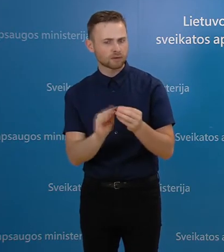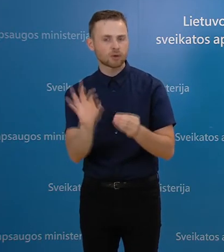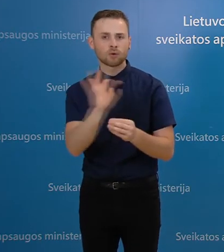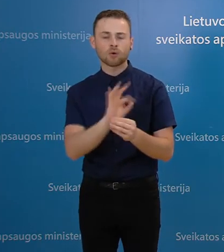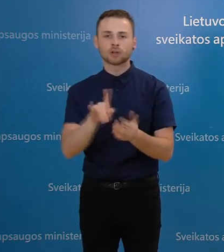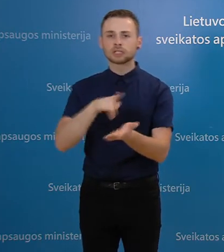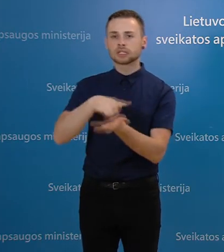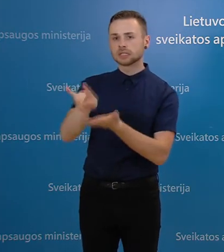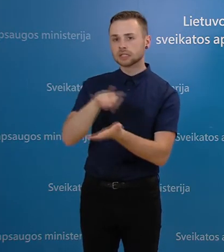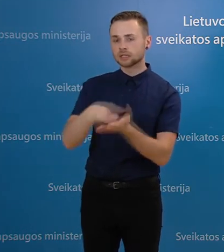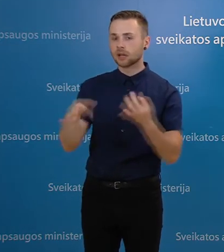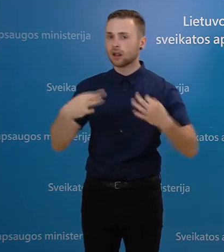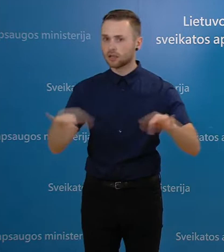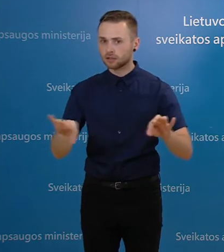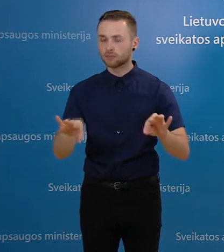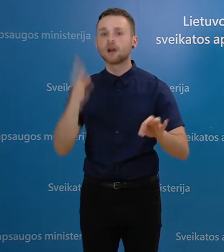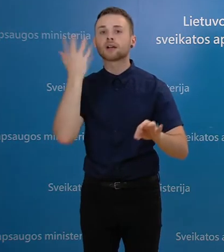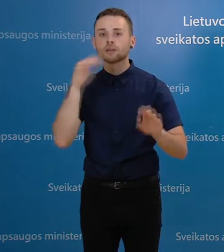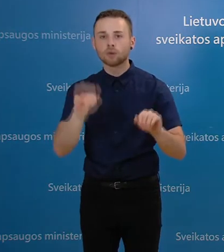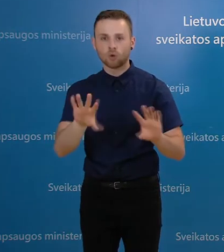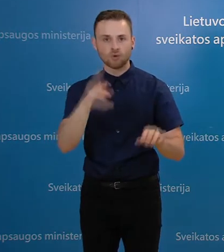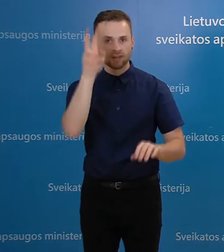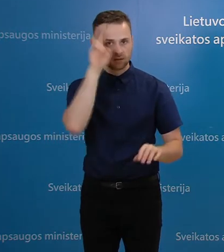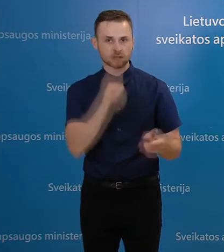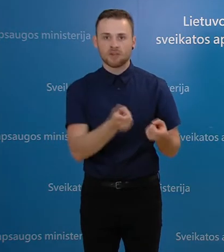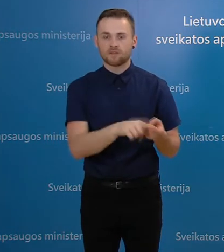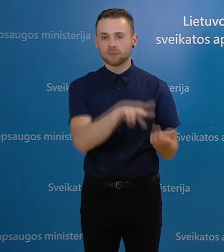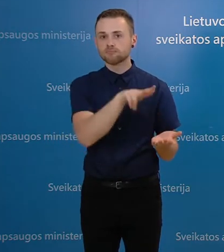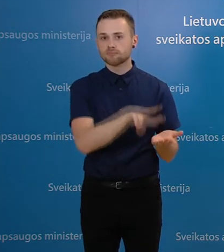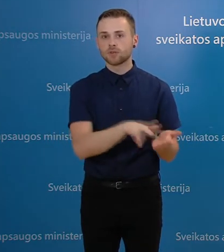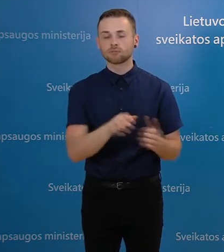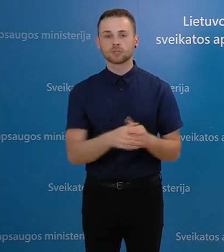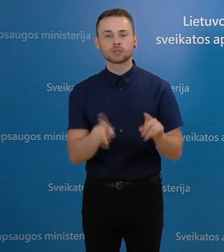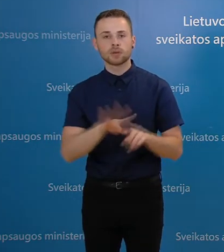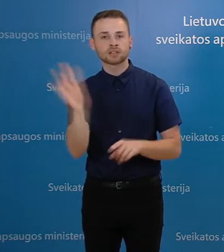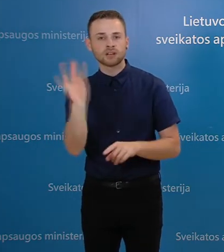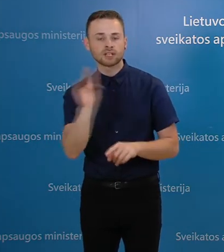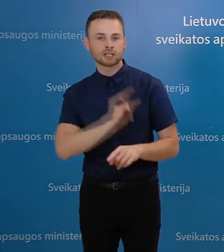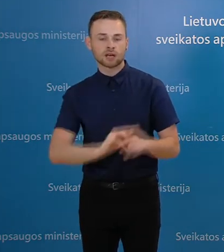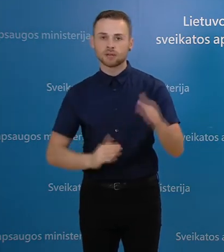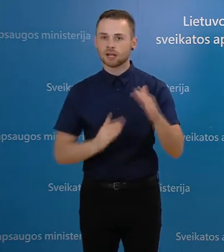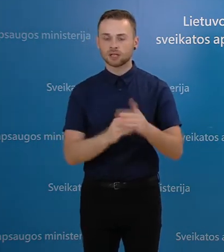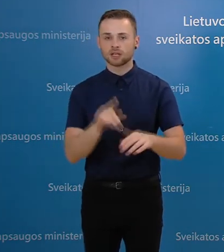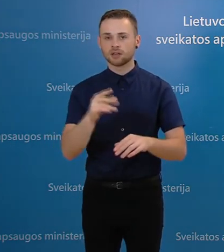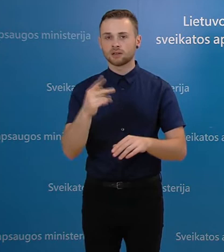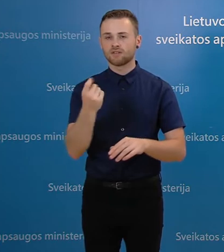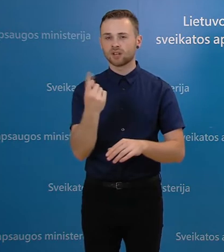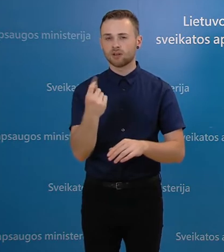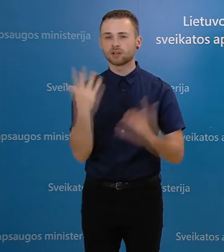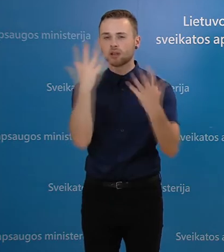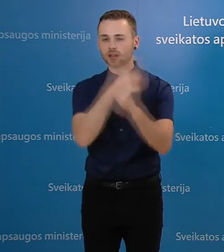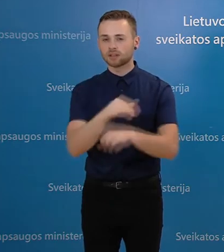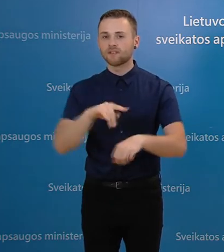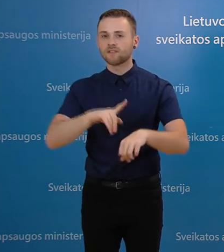leidimo tik tai su vyriausybės leidimu ir dėl kavinių darbo iki 23 valandos. Kitaip tariant, ar po birželio 16